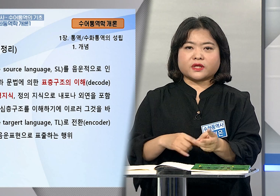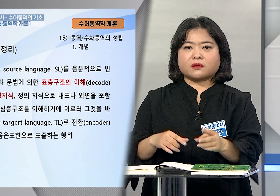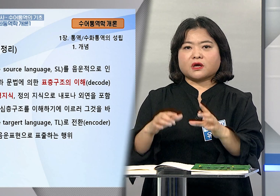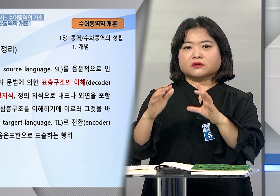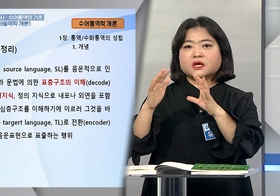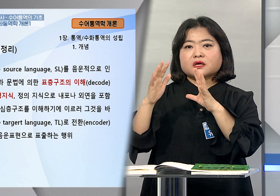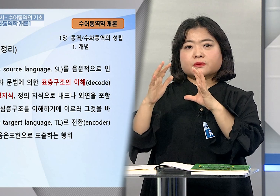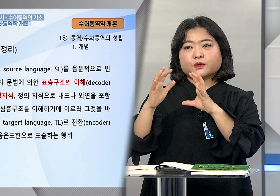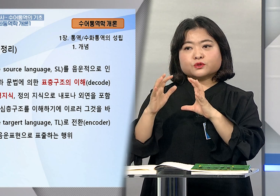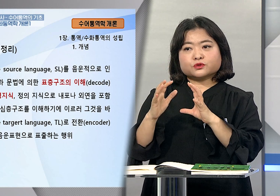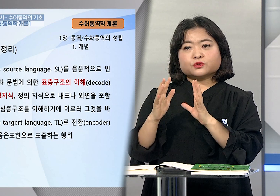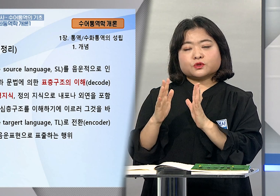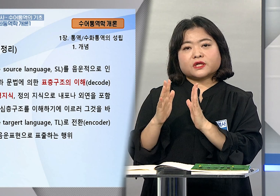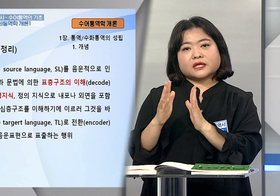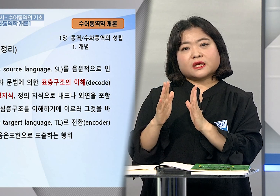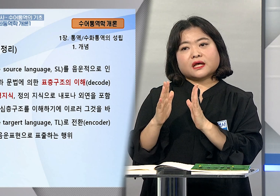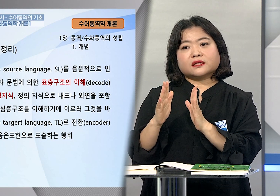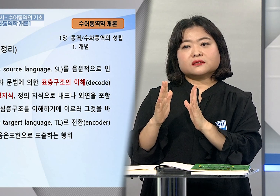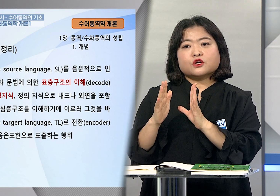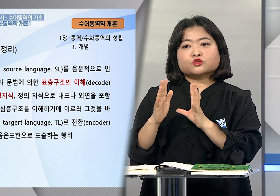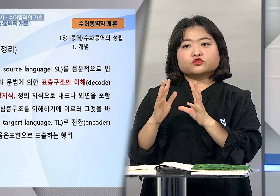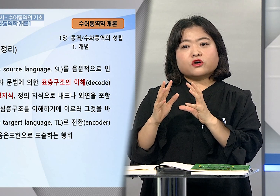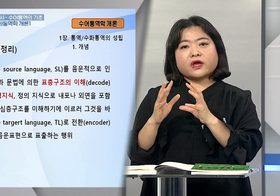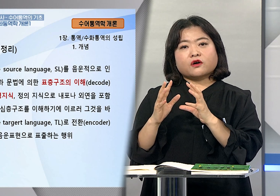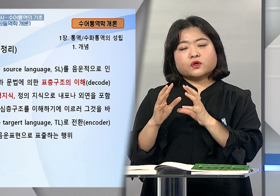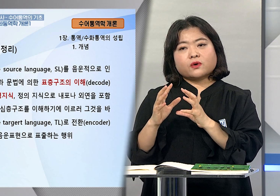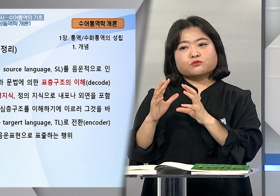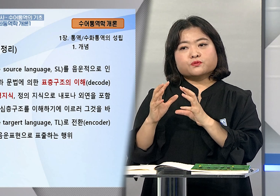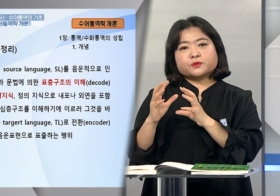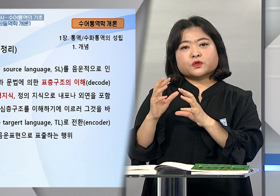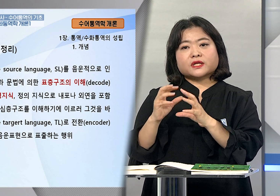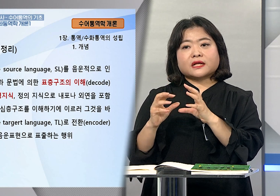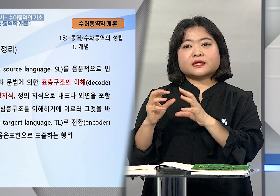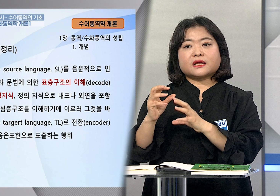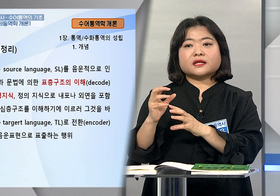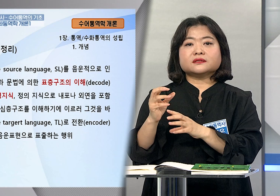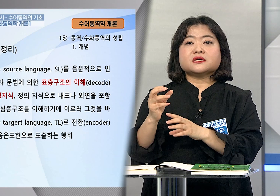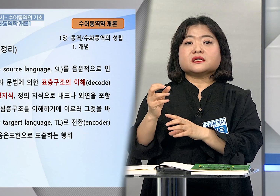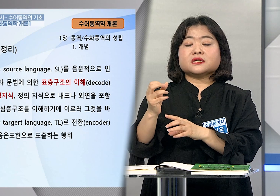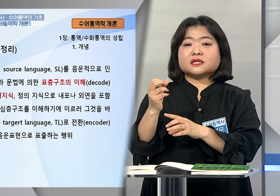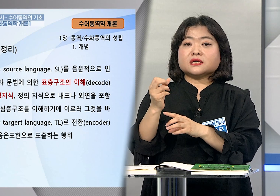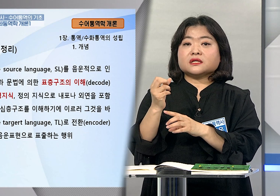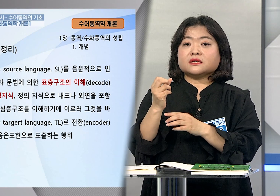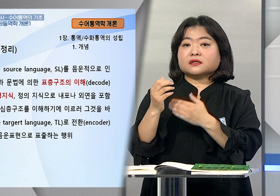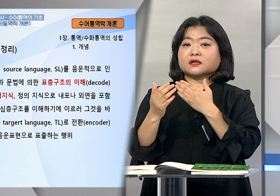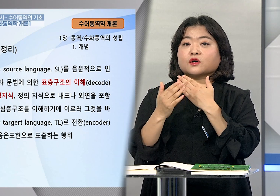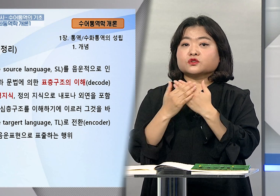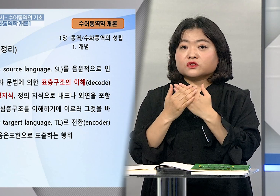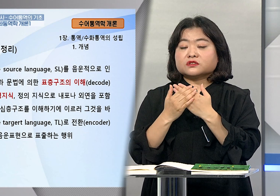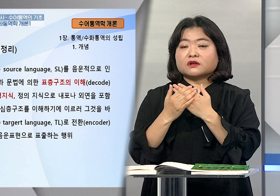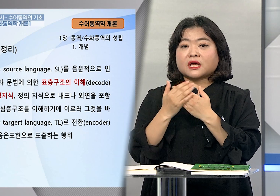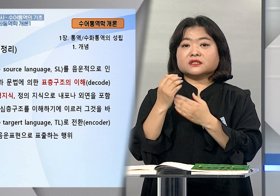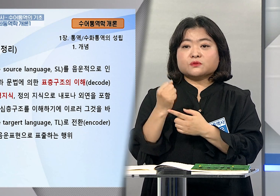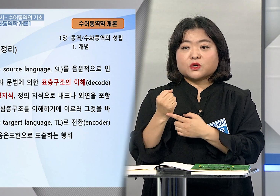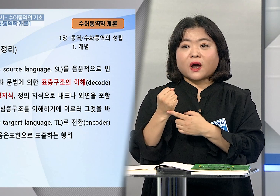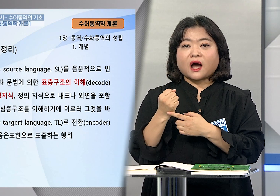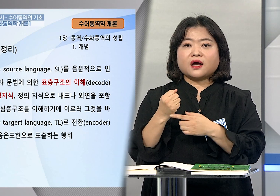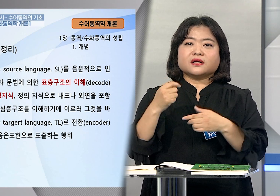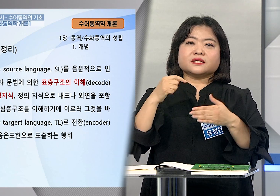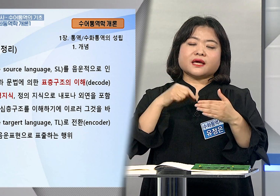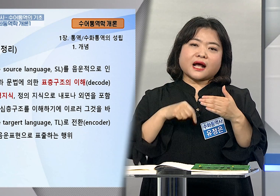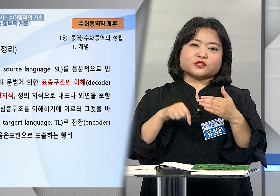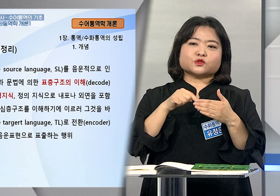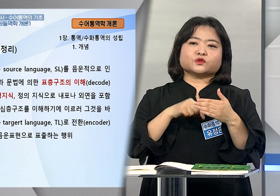아니에요. 왜냐하면 이 표준 구조에 나타난 국어의 어휘와 문법 속에 나타난 이 겉으로 드러난